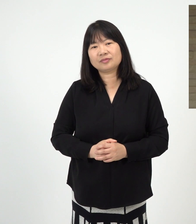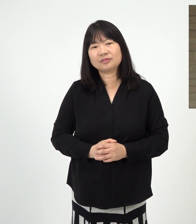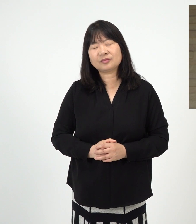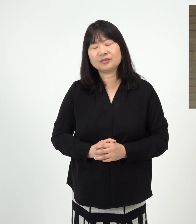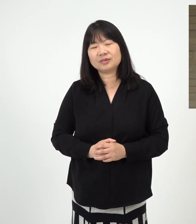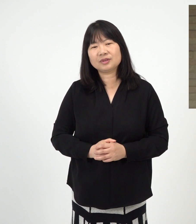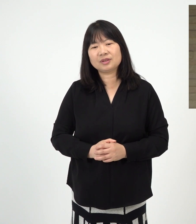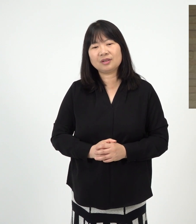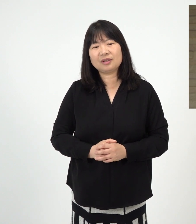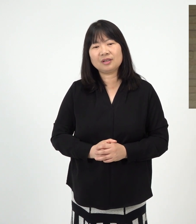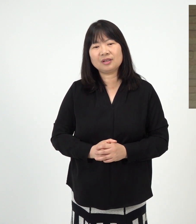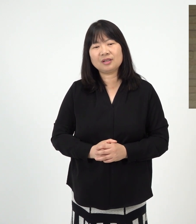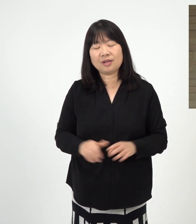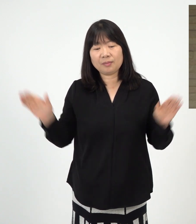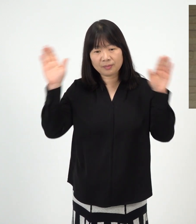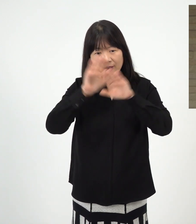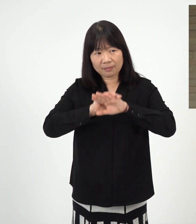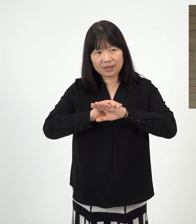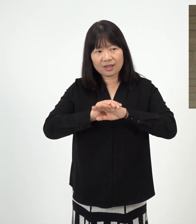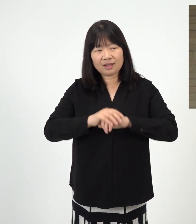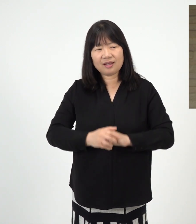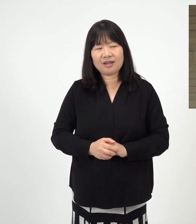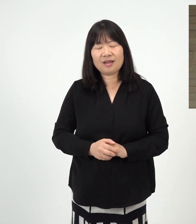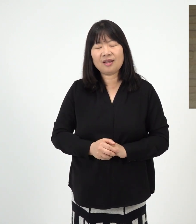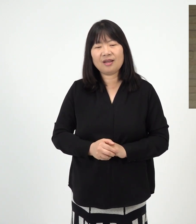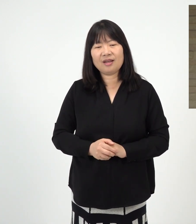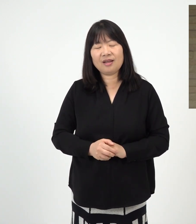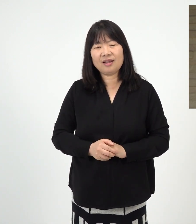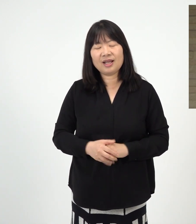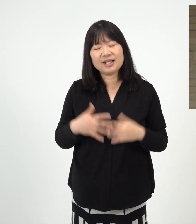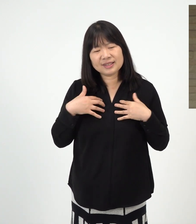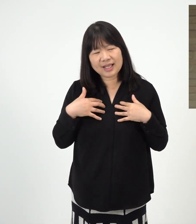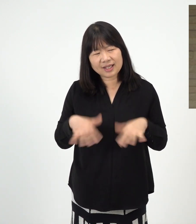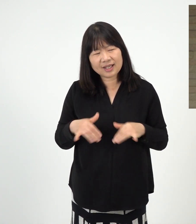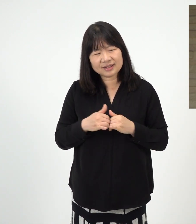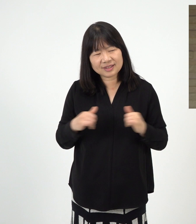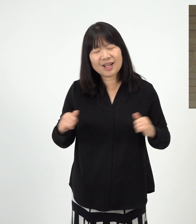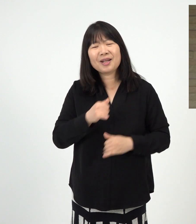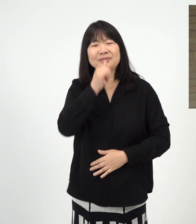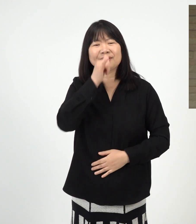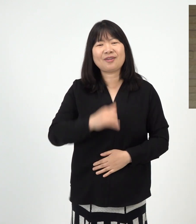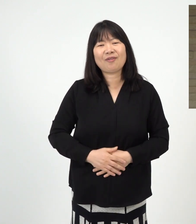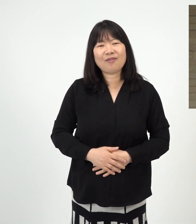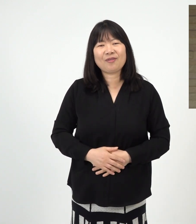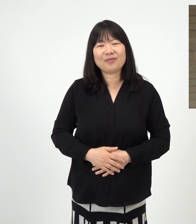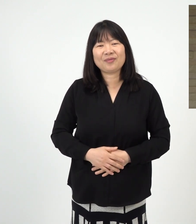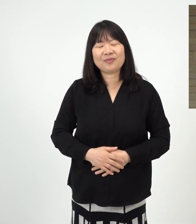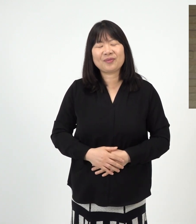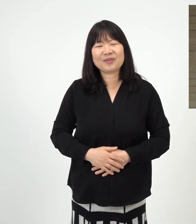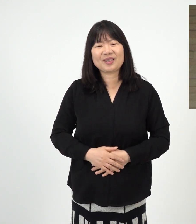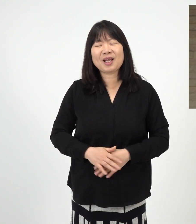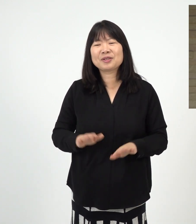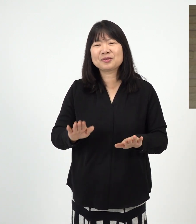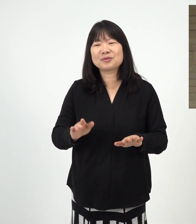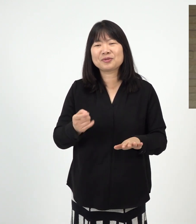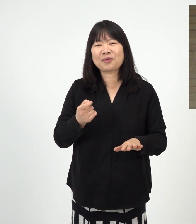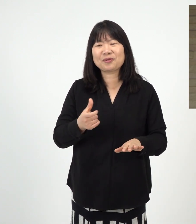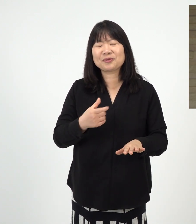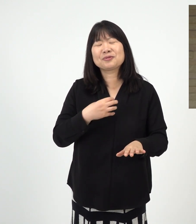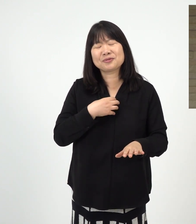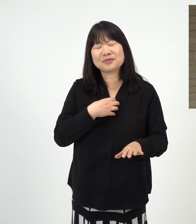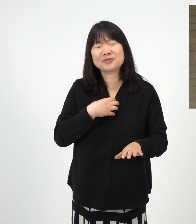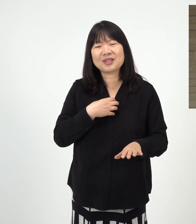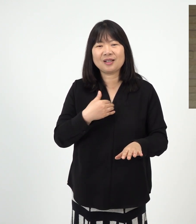유독 이 야밤에 생물학적으로 약한 사람들이 있죠. 예, 지금 위기의 시간입니다.